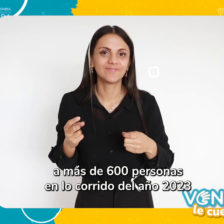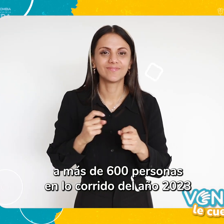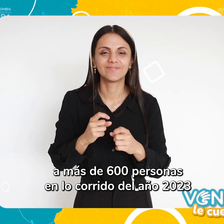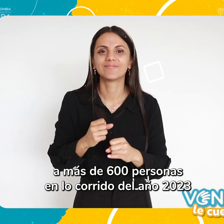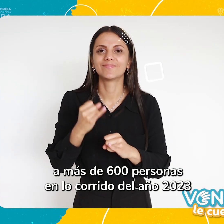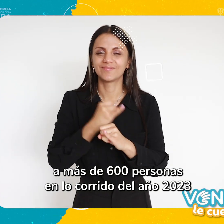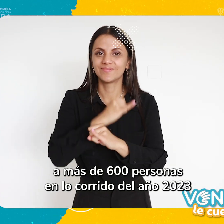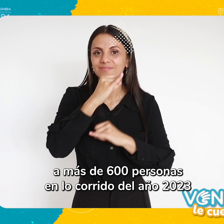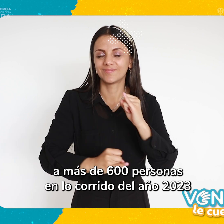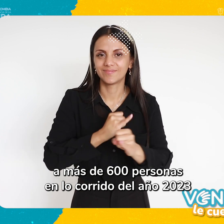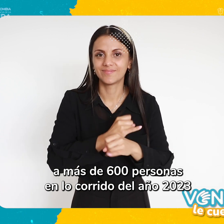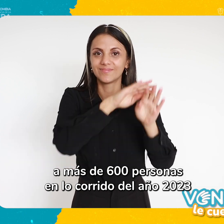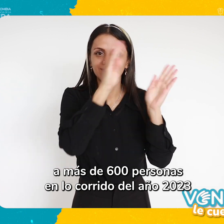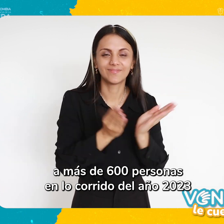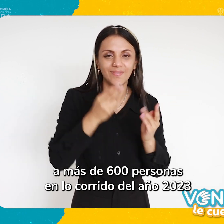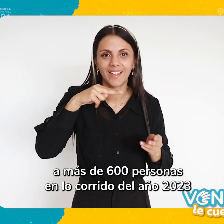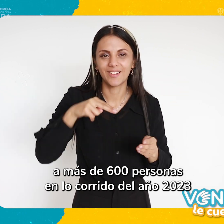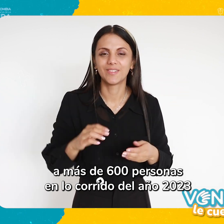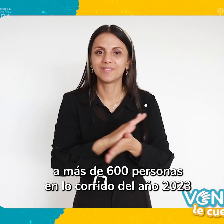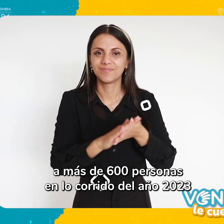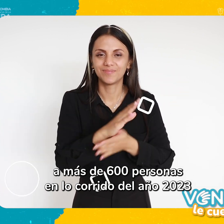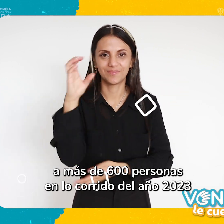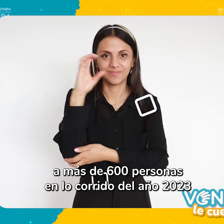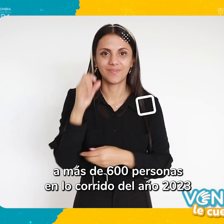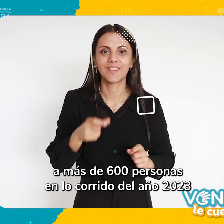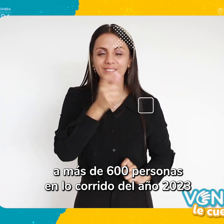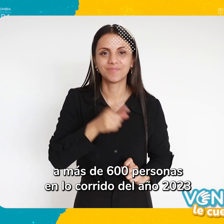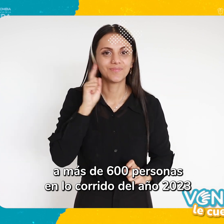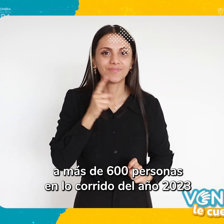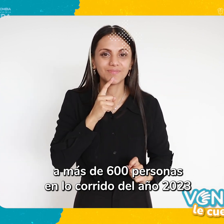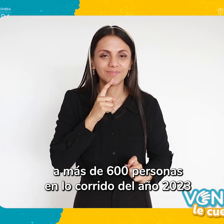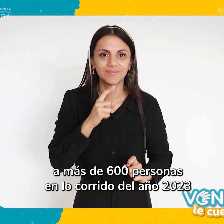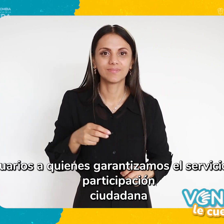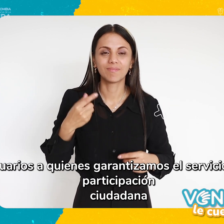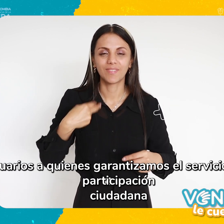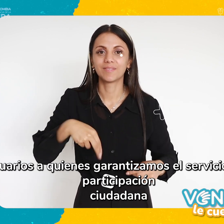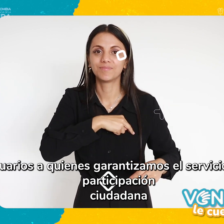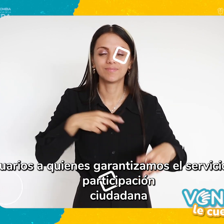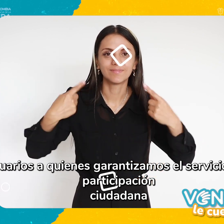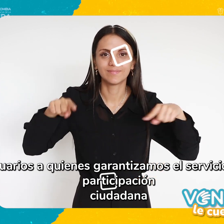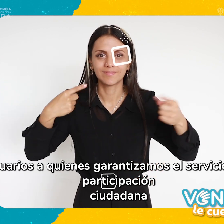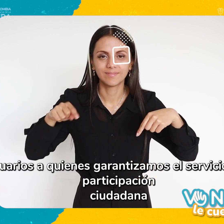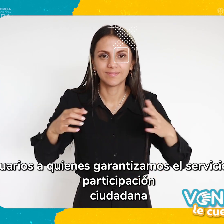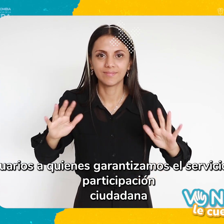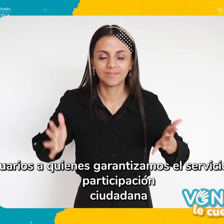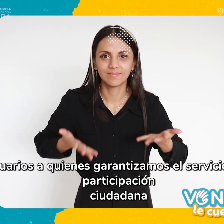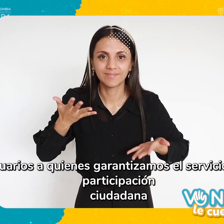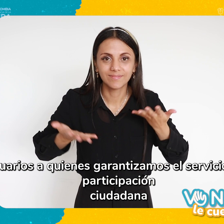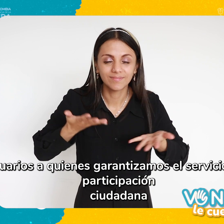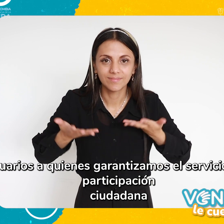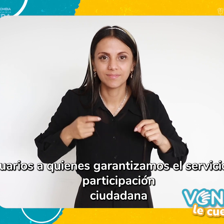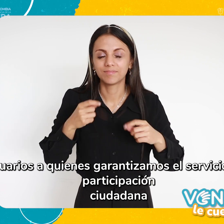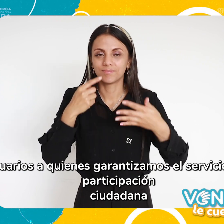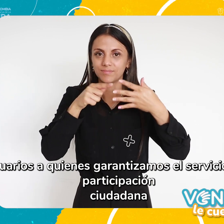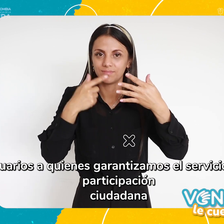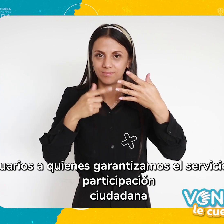600 personas en lo corrido del año 2023. Usuarios a quienes garantizamos el servicio y